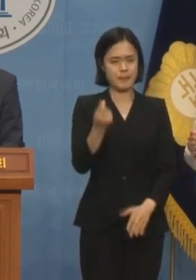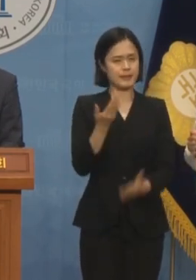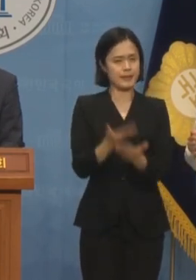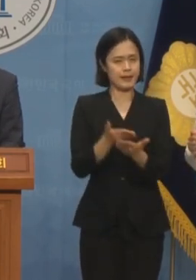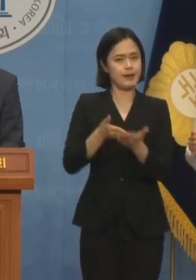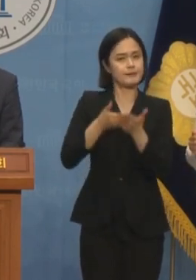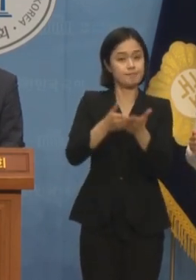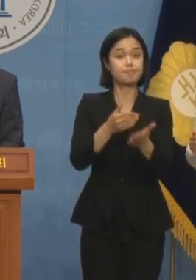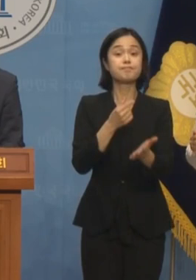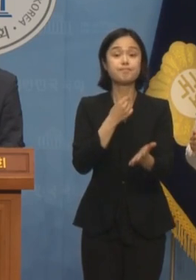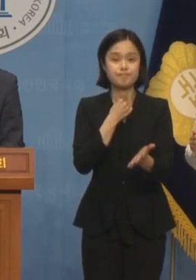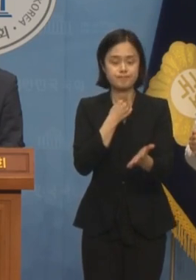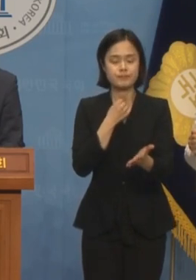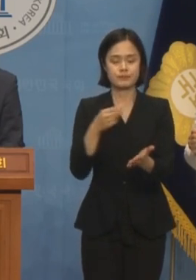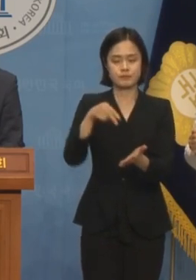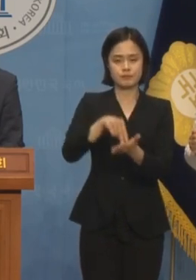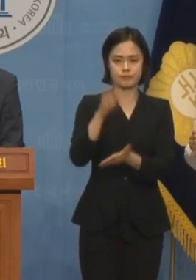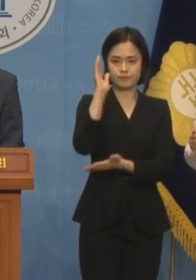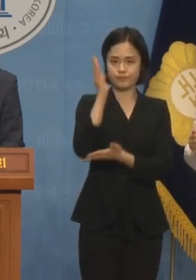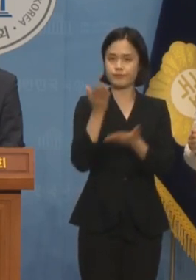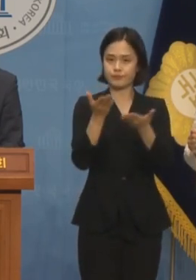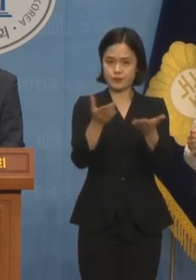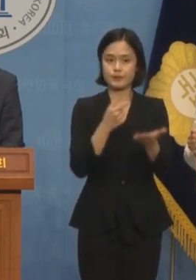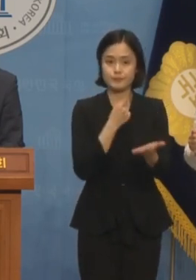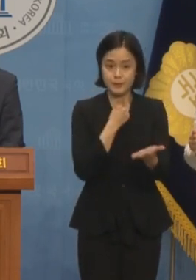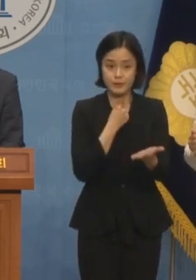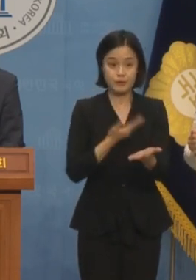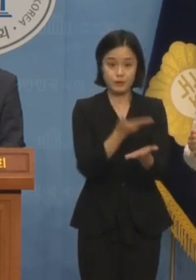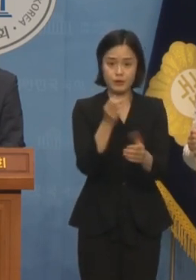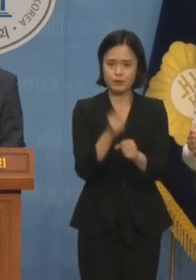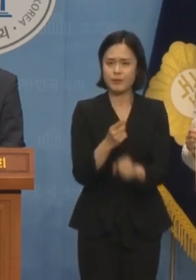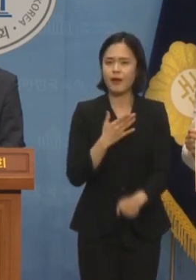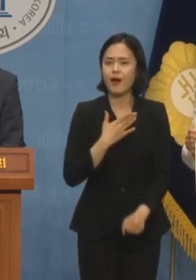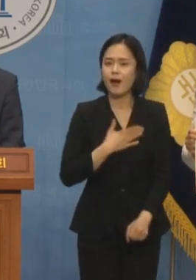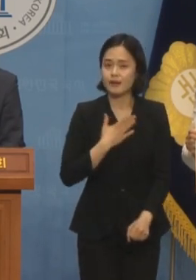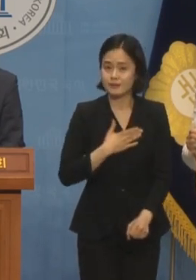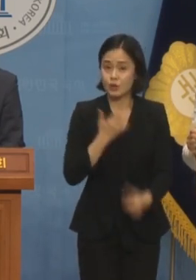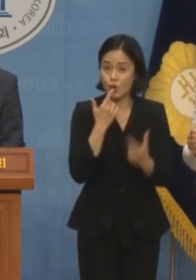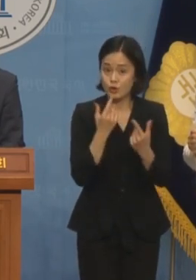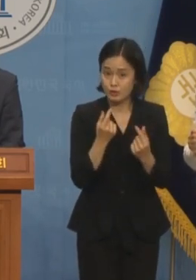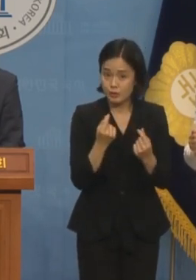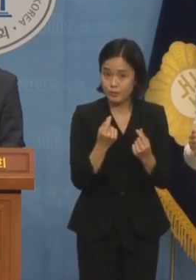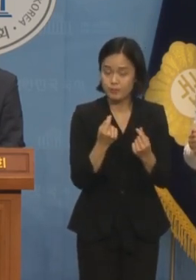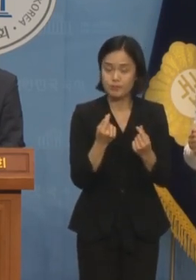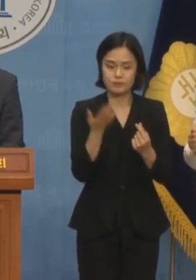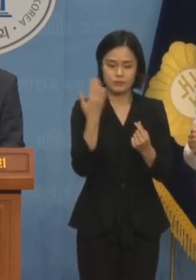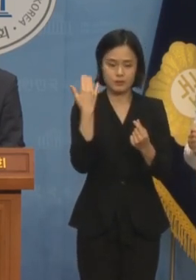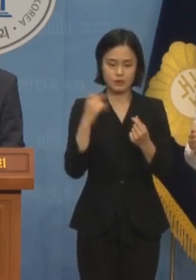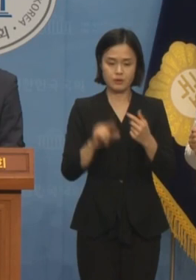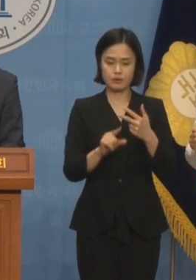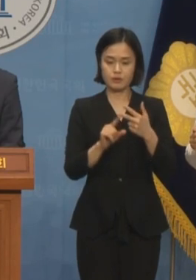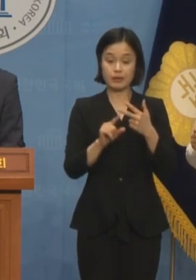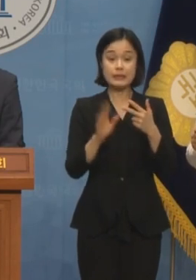자리로 마련했습니다. 여러분 다 아시다시피 7월 19일, 7월